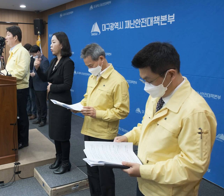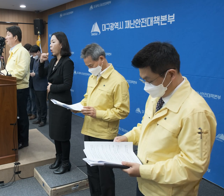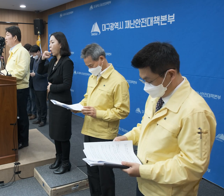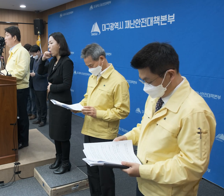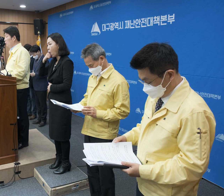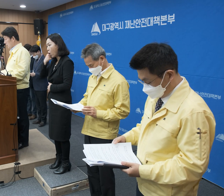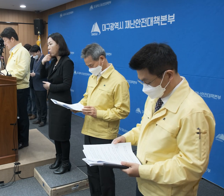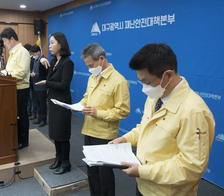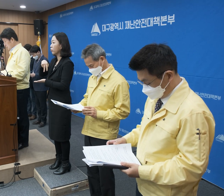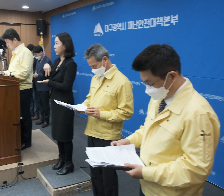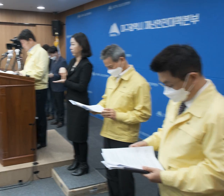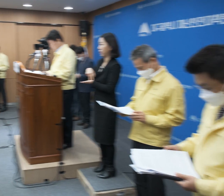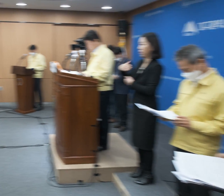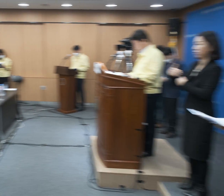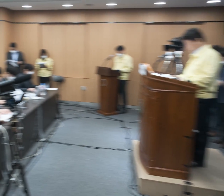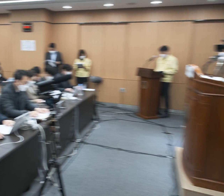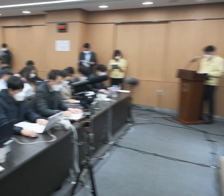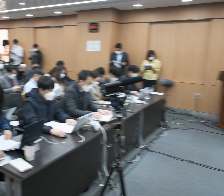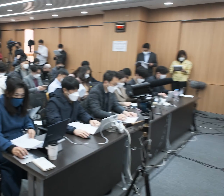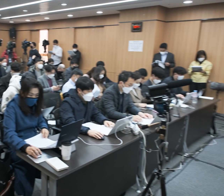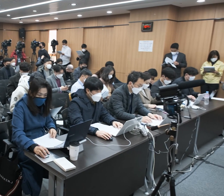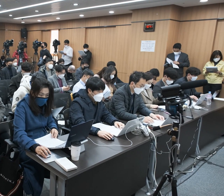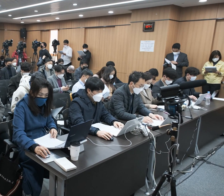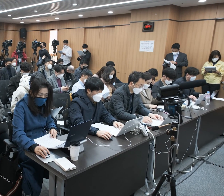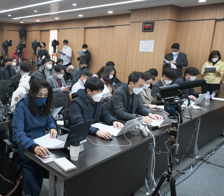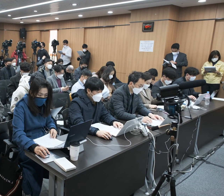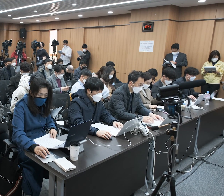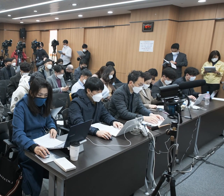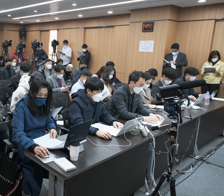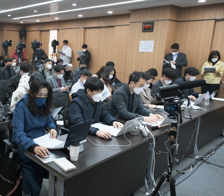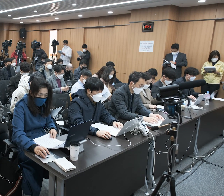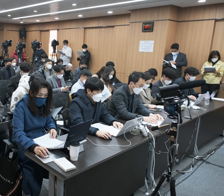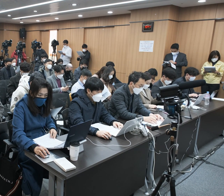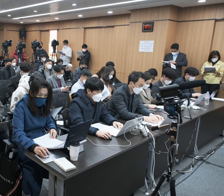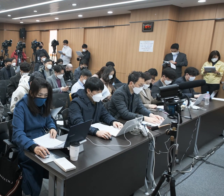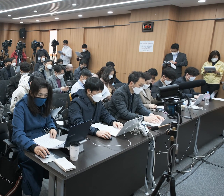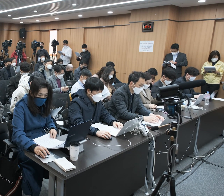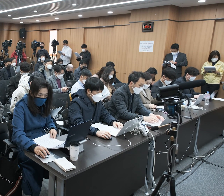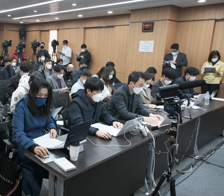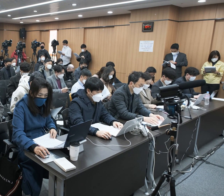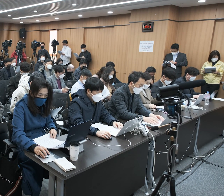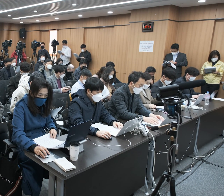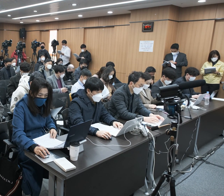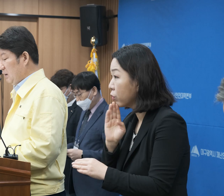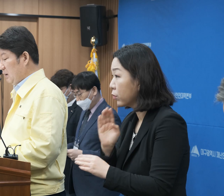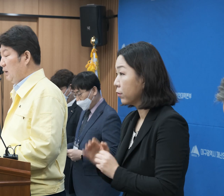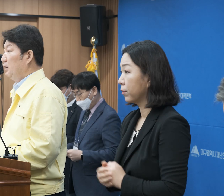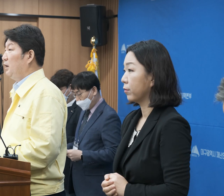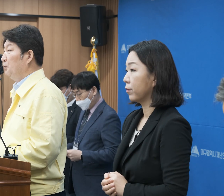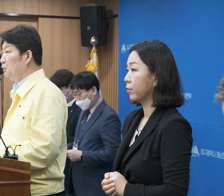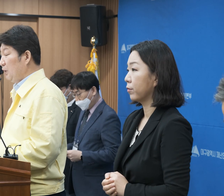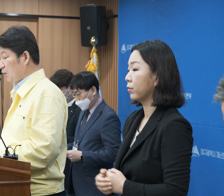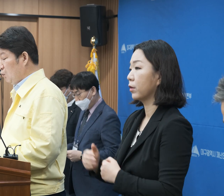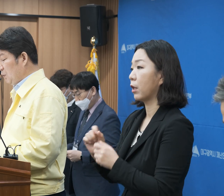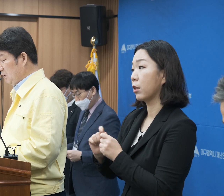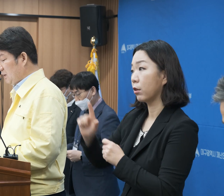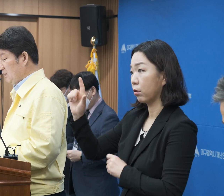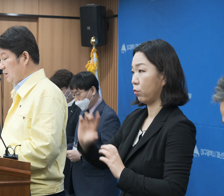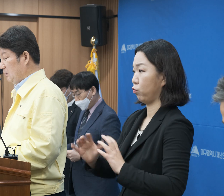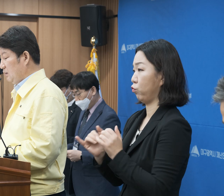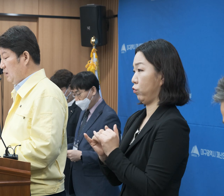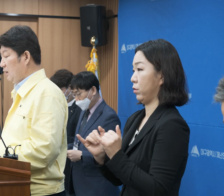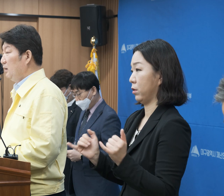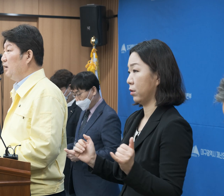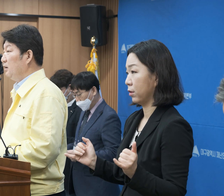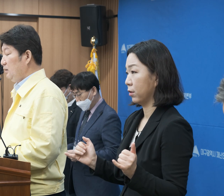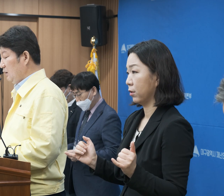처한 대구와 대구 시민에게 다양한 응원과 희망의 메시지를 보내 대부분의